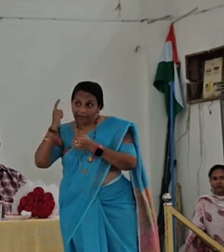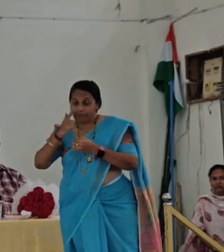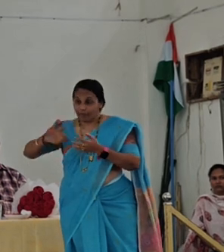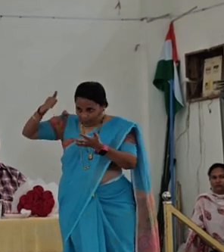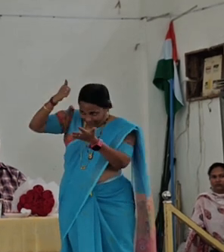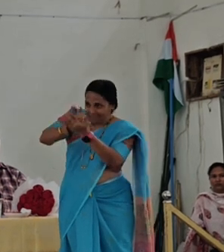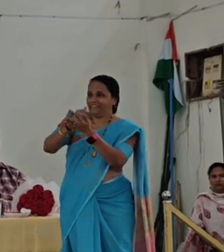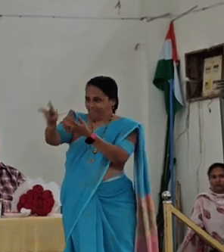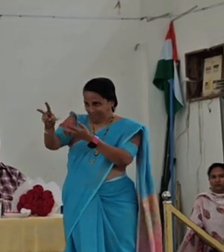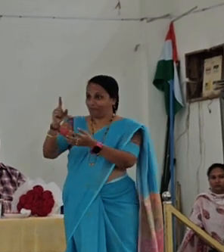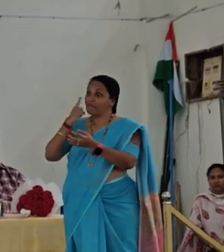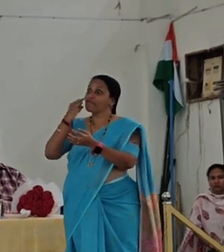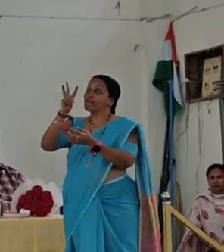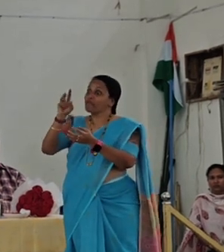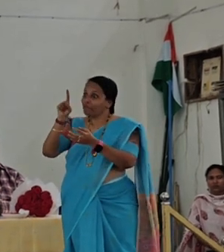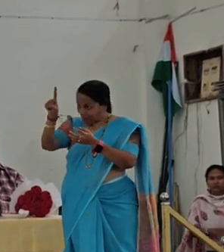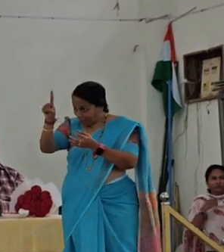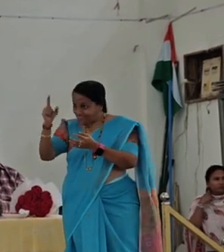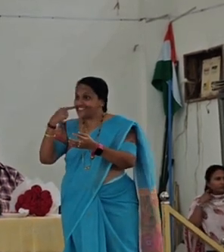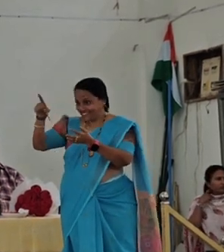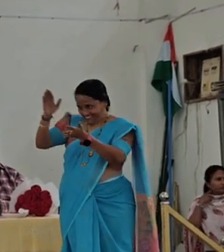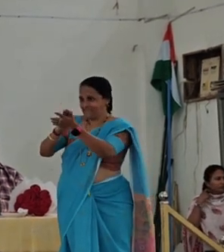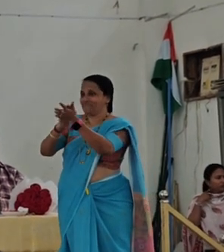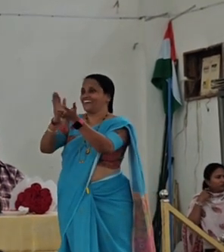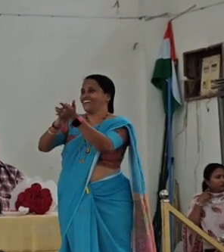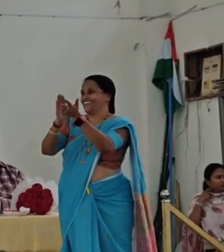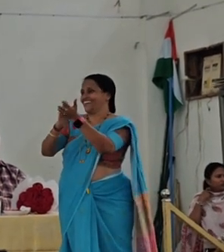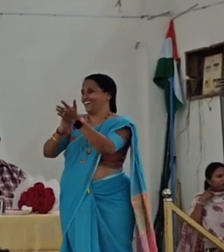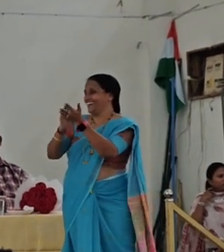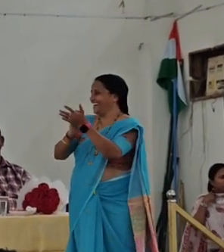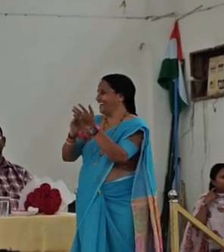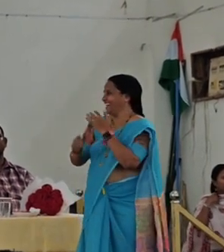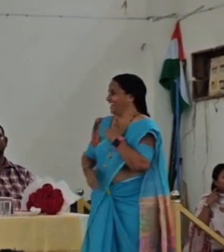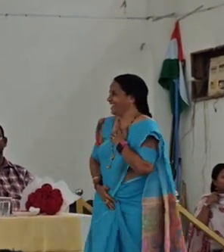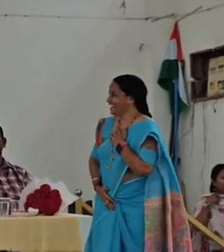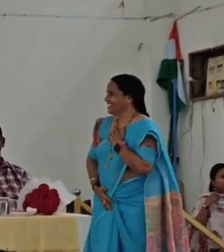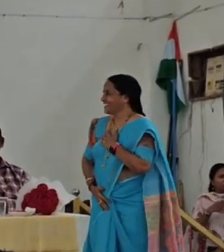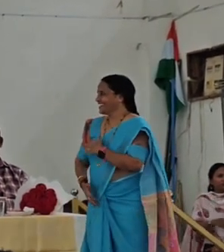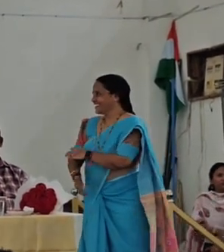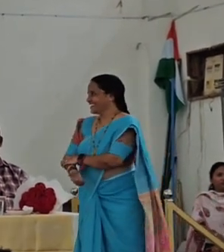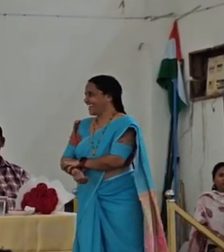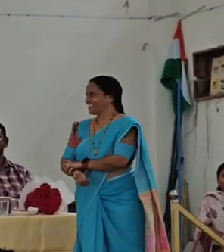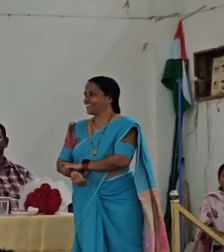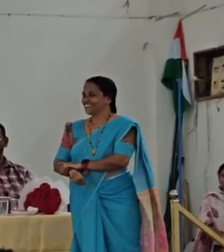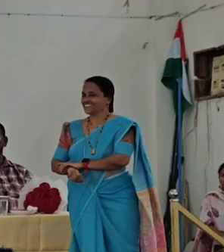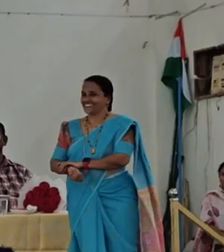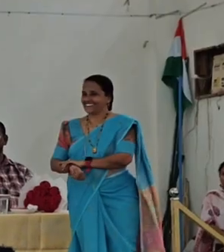హామీ ఇస్తున్నాము. తప్పనిసరిగా మీకు ఆ రోజు గుర్తింపు కూడా తెలియజేస్తున్నాము.